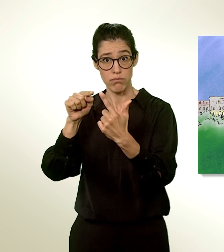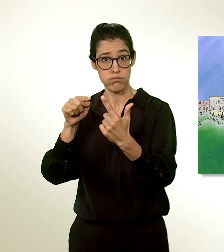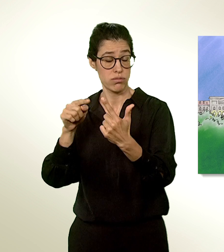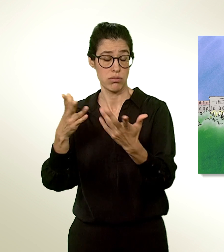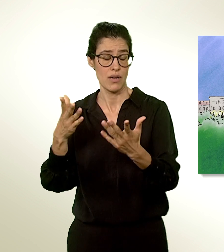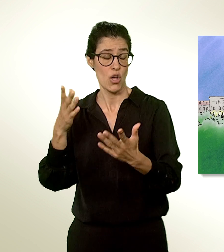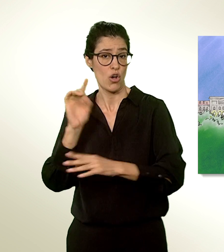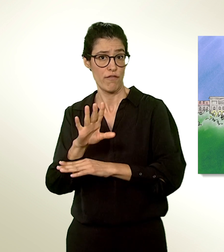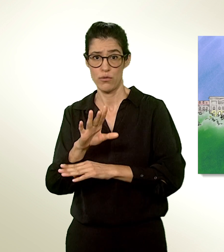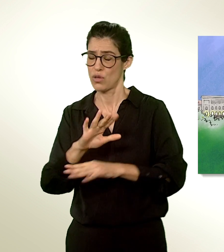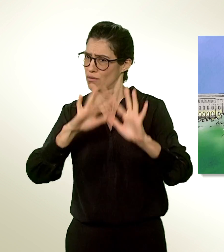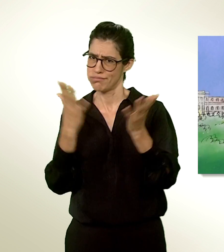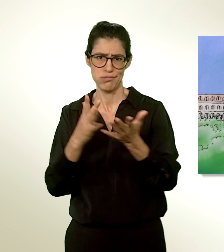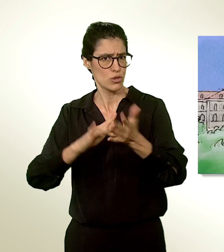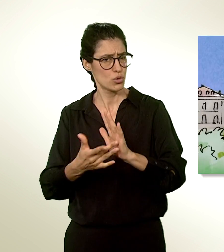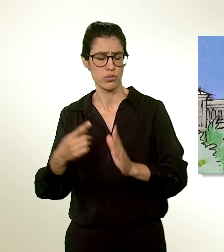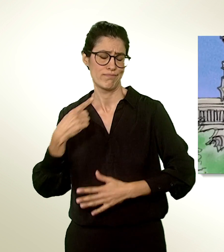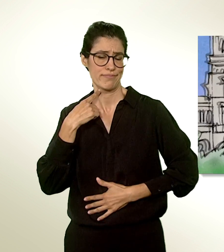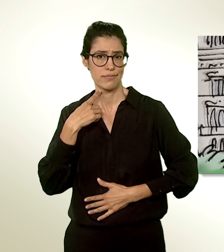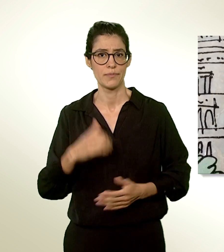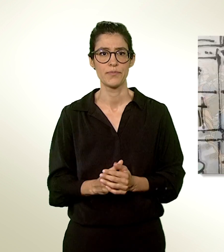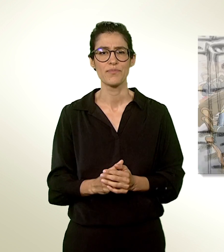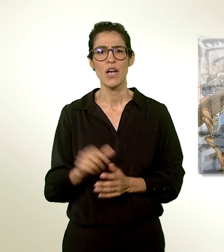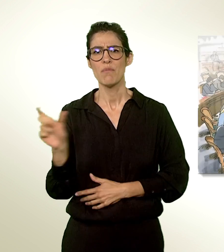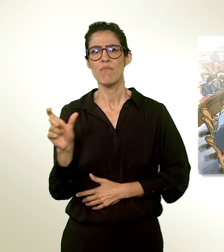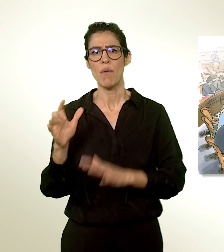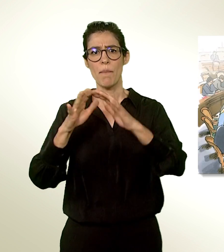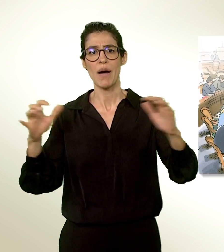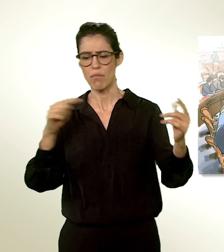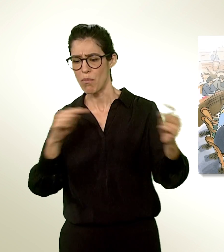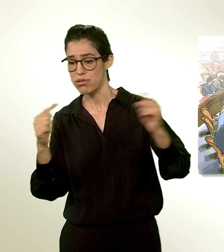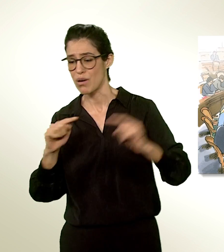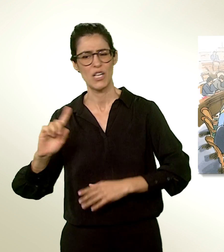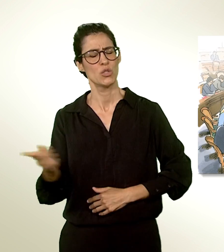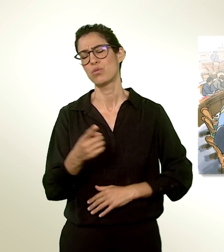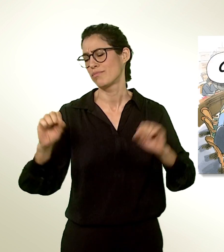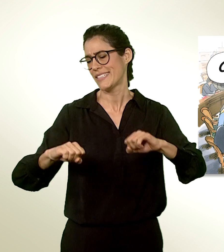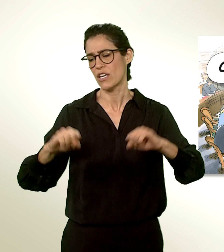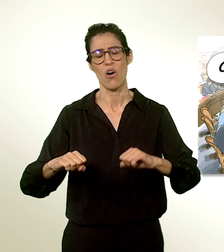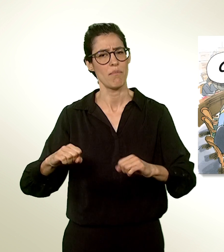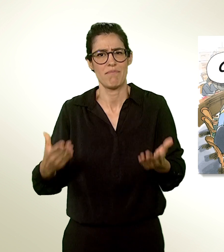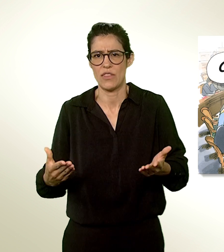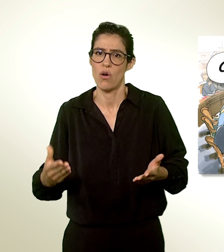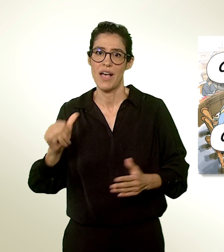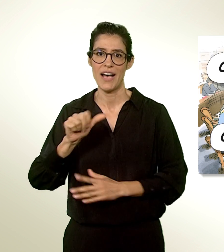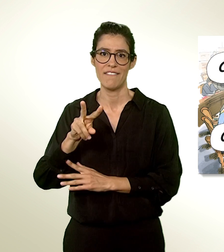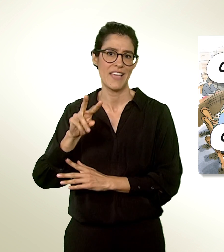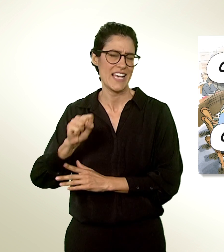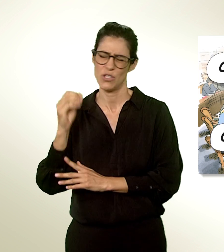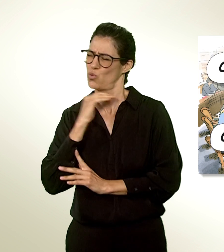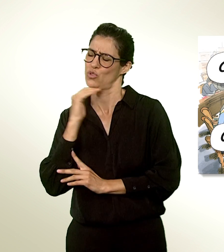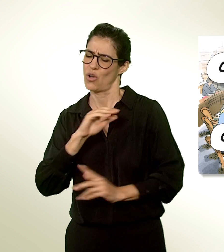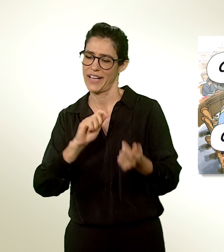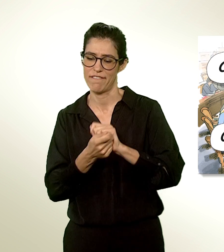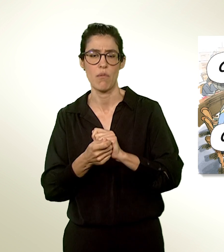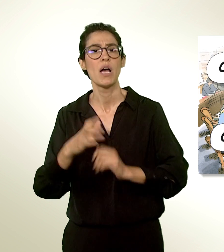débats parlementaires, personne n'a contesté le fait qu'il était urgent de réformer l'AVS. Le projet a cependant suscité des